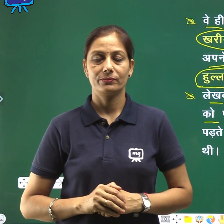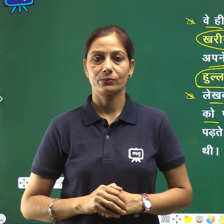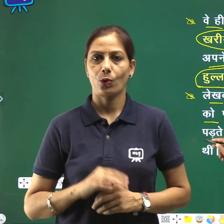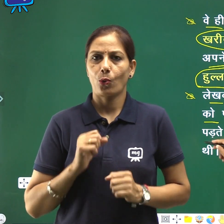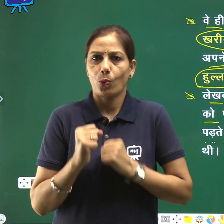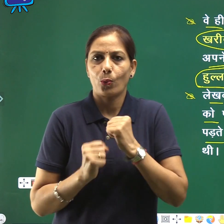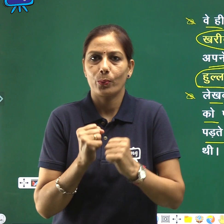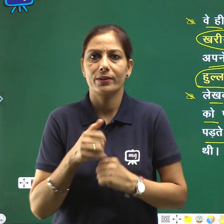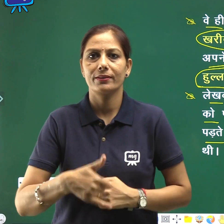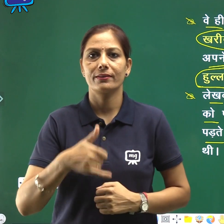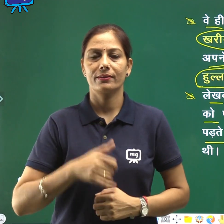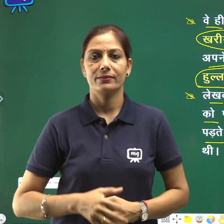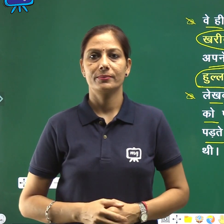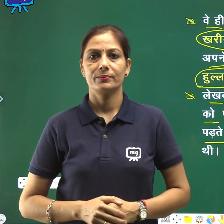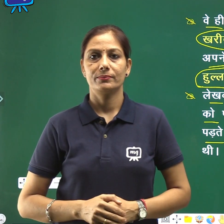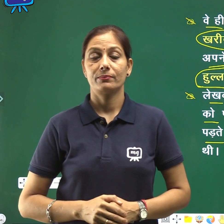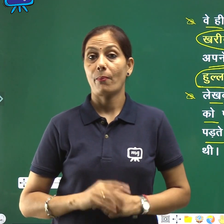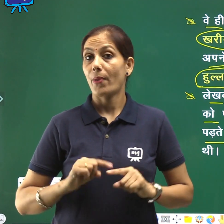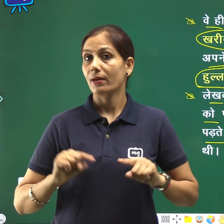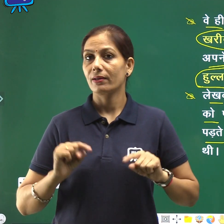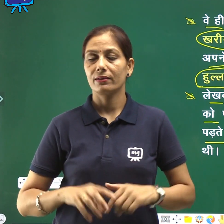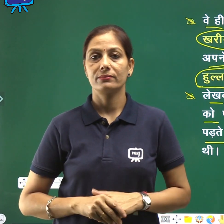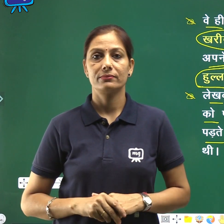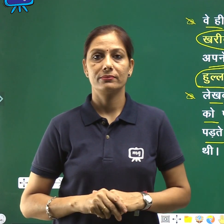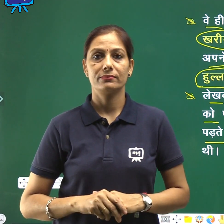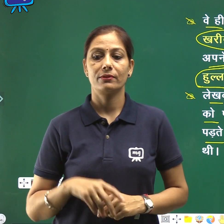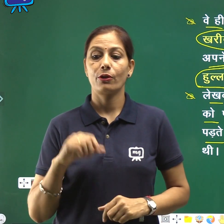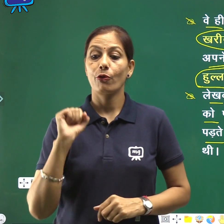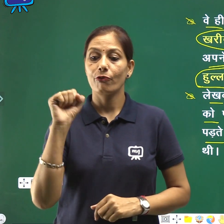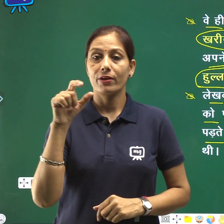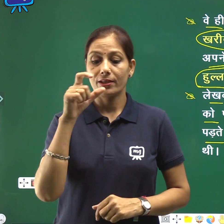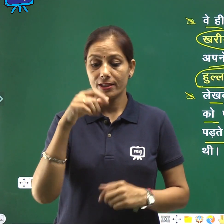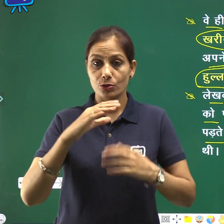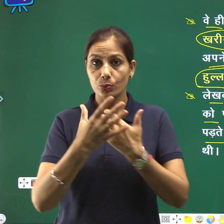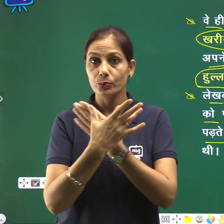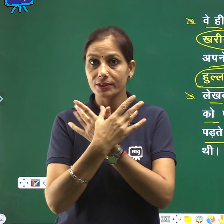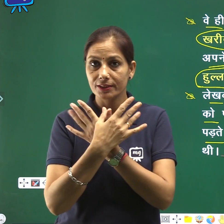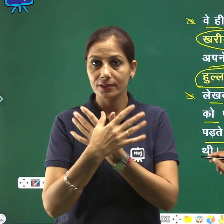दौड़ पड़ते, पर वह हाथ नहीं आती।